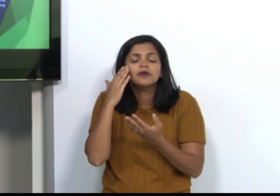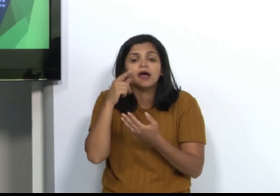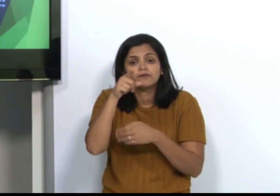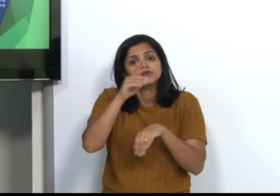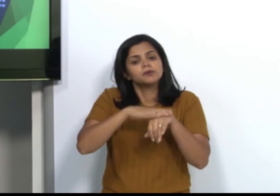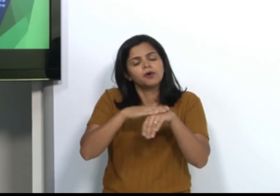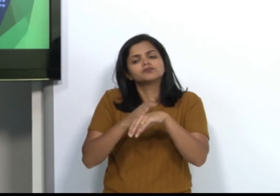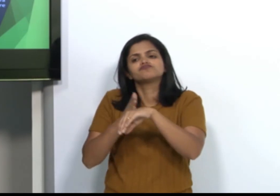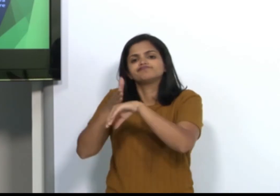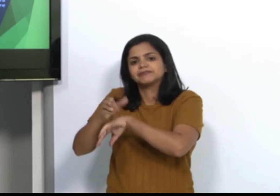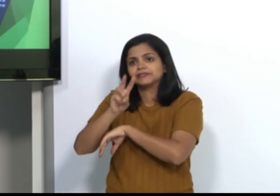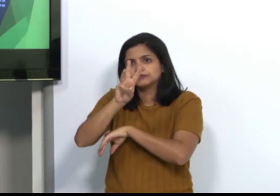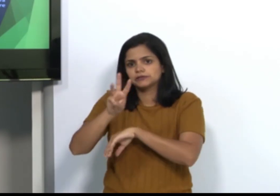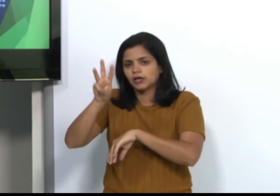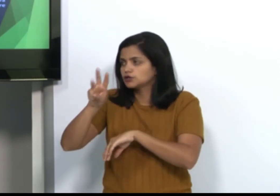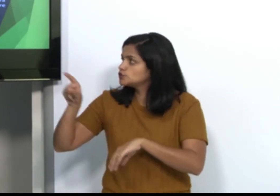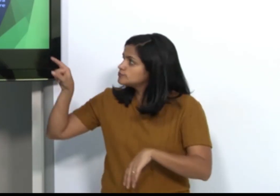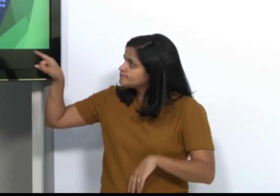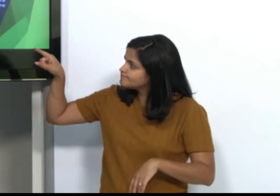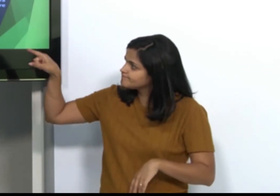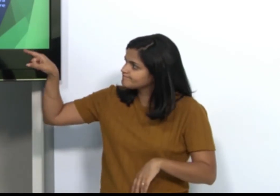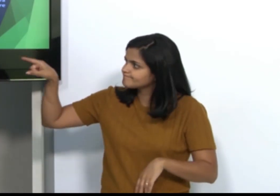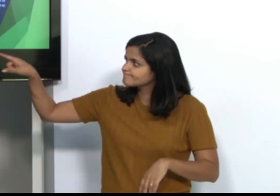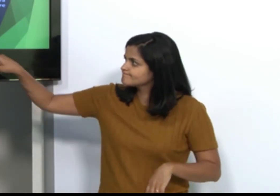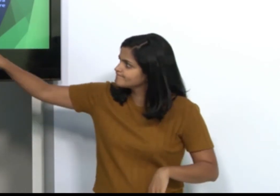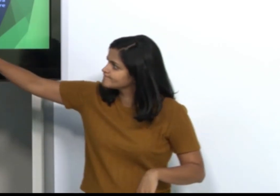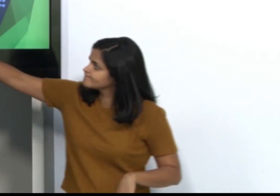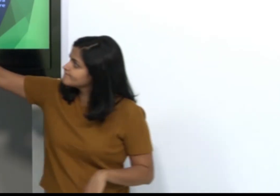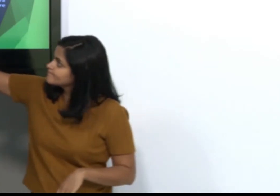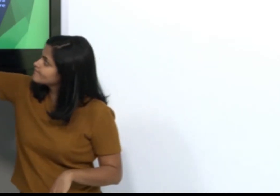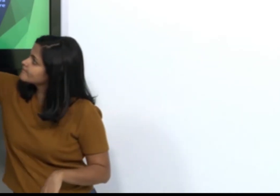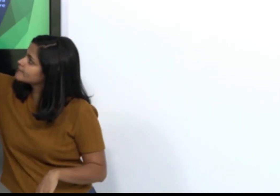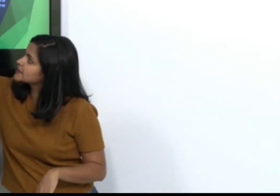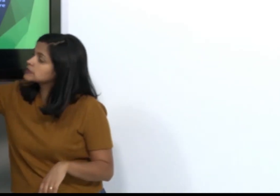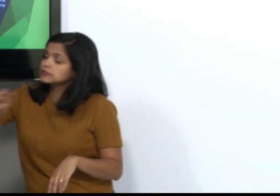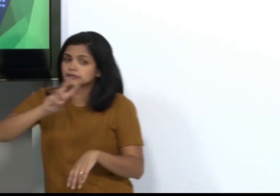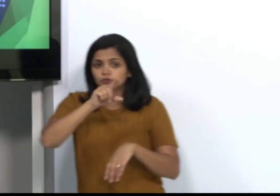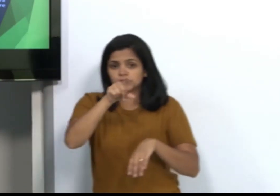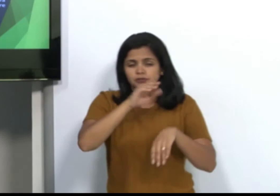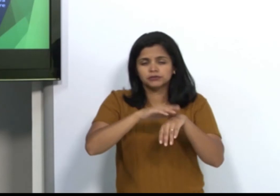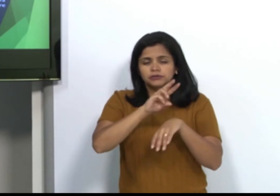Você vai poder identificar isso por meio desse site.